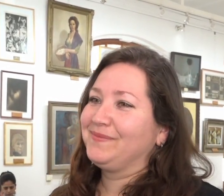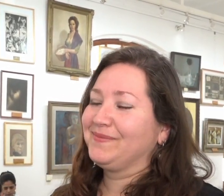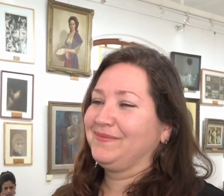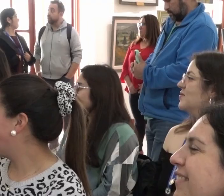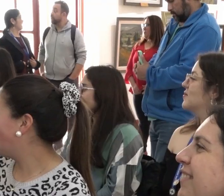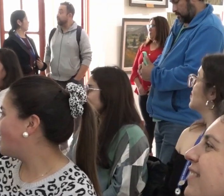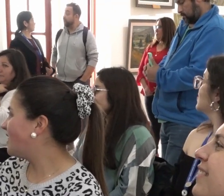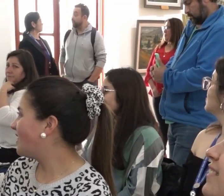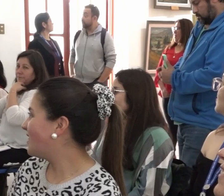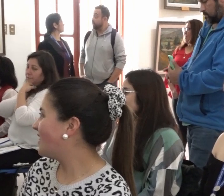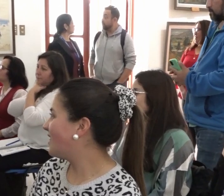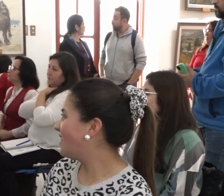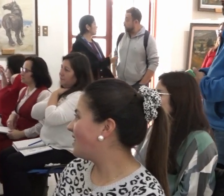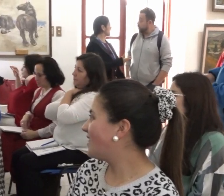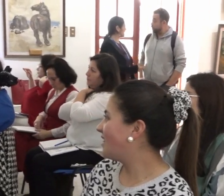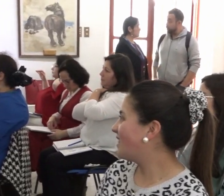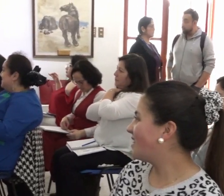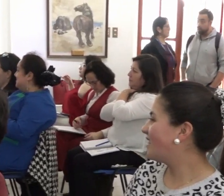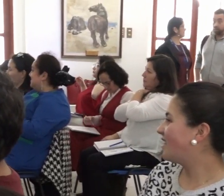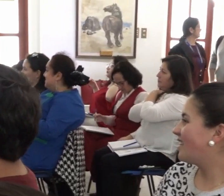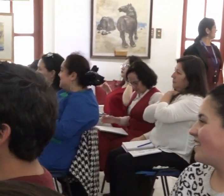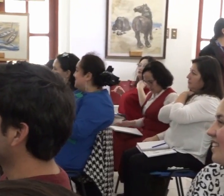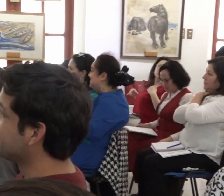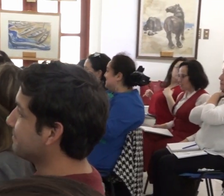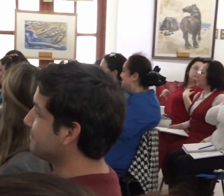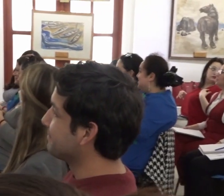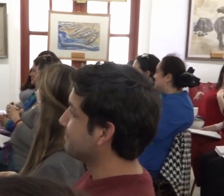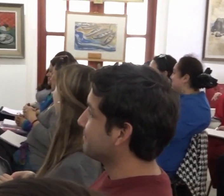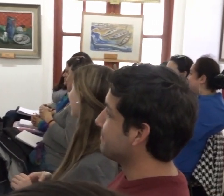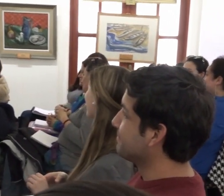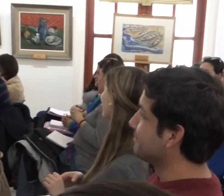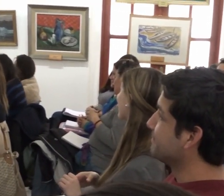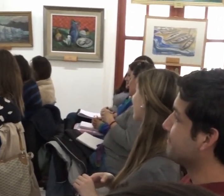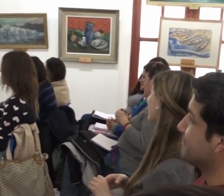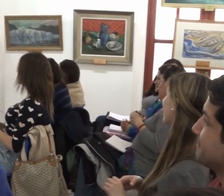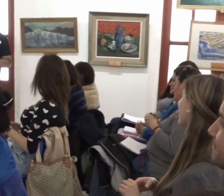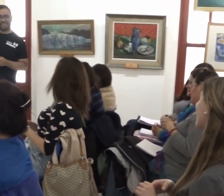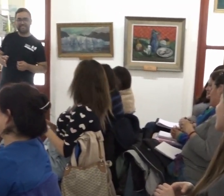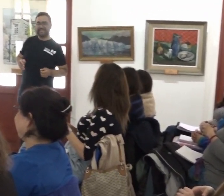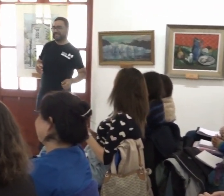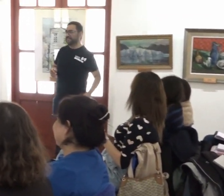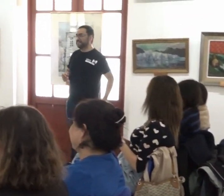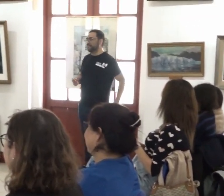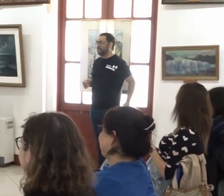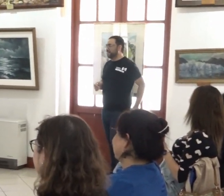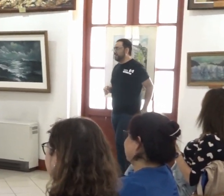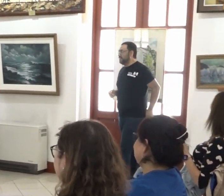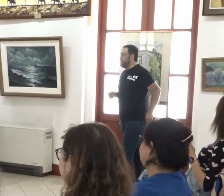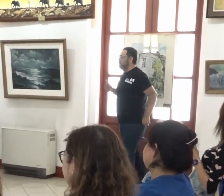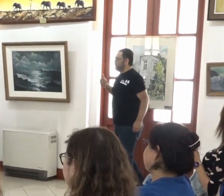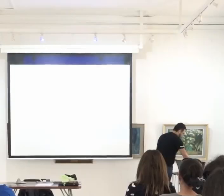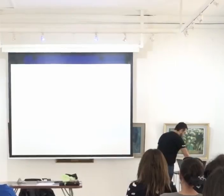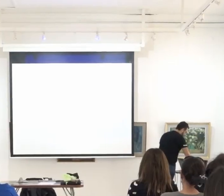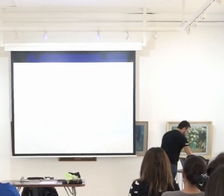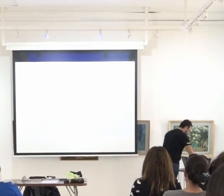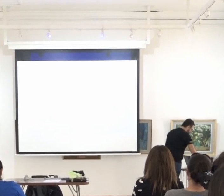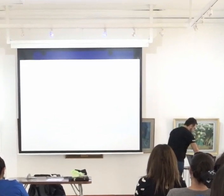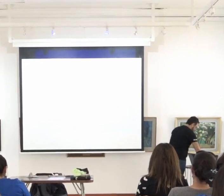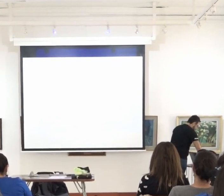por lo que el balance en la realización de estos cursos de lengua de señas ejecutados por el Departamento de discapacidad de inclusión social del municipio de osorno han sido